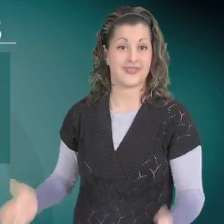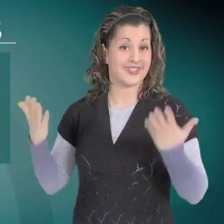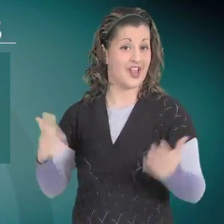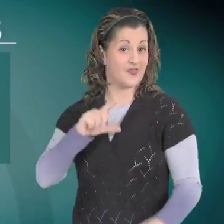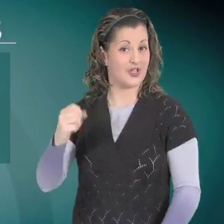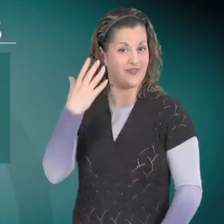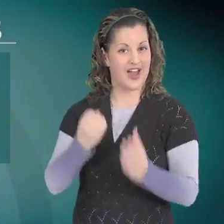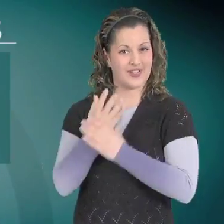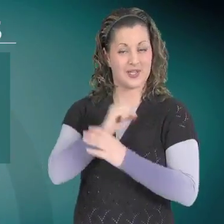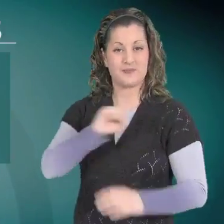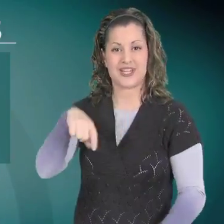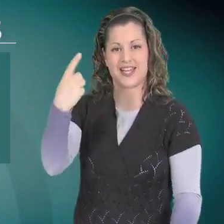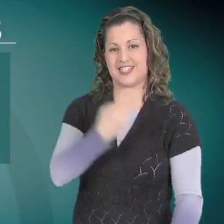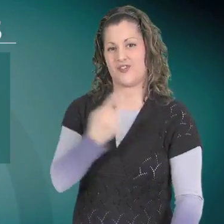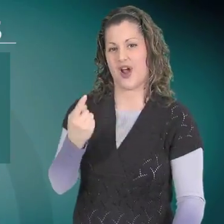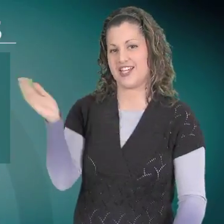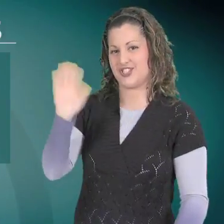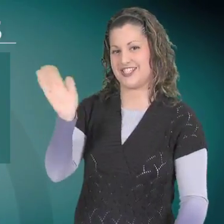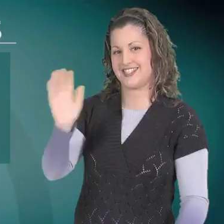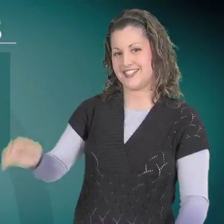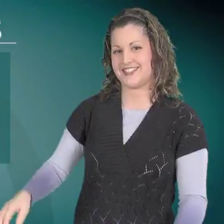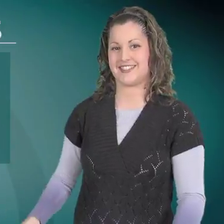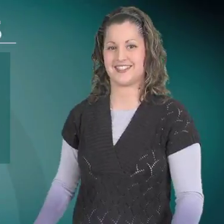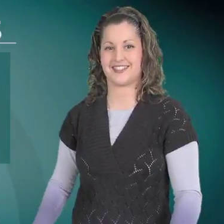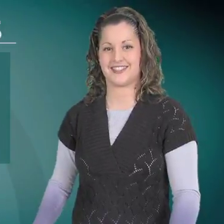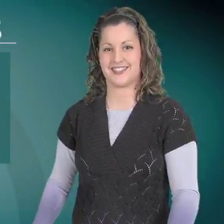das war's von focus 5 news bis nächste woche auf wiedersehen